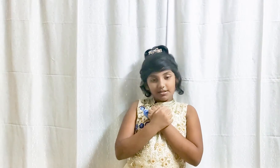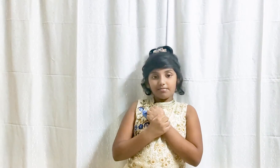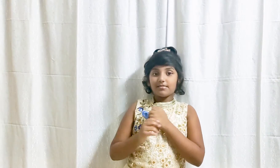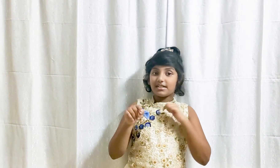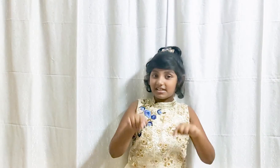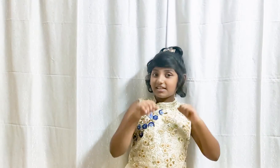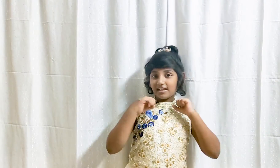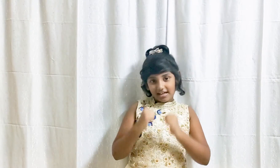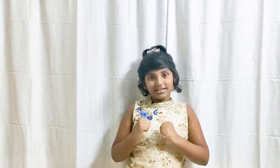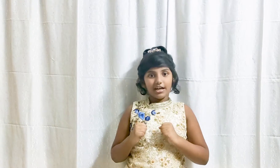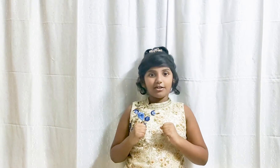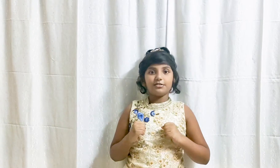நேசிப்பதும் இதில் அடங்கும்.